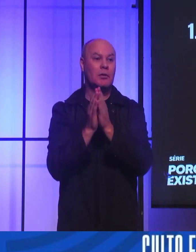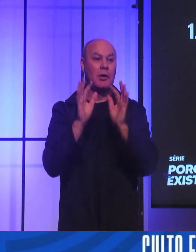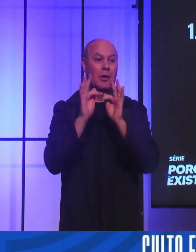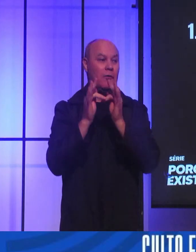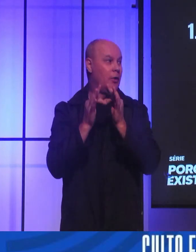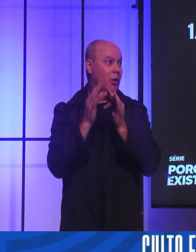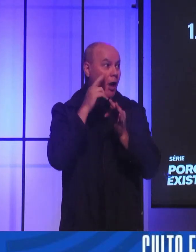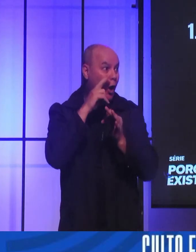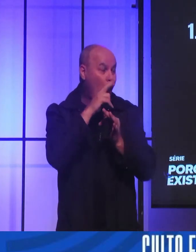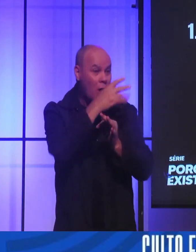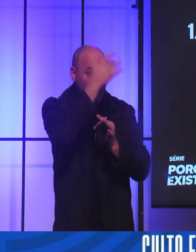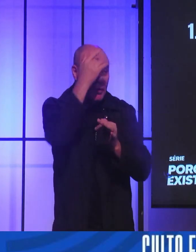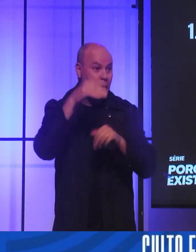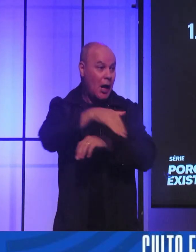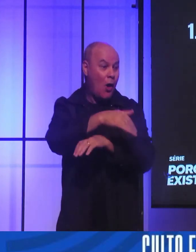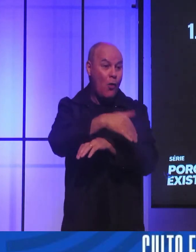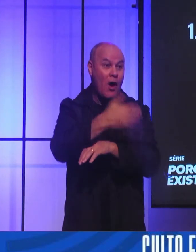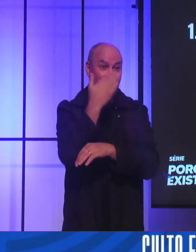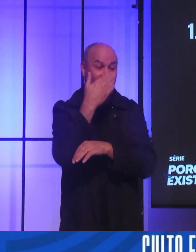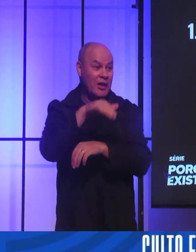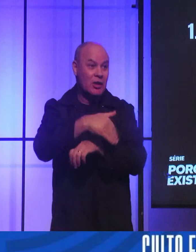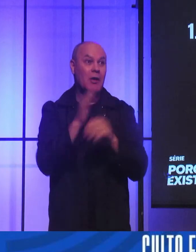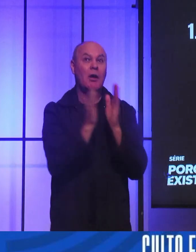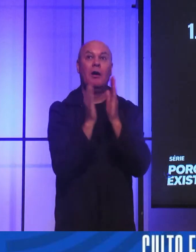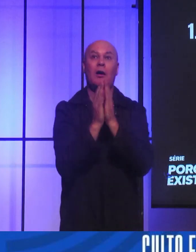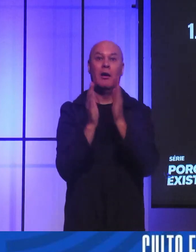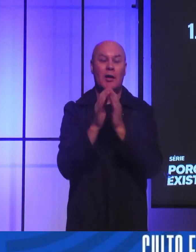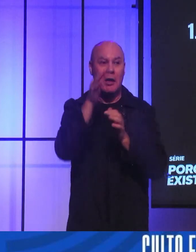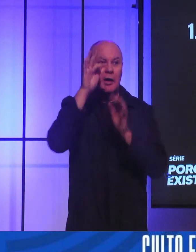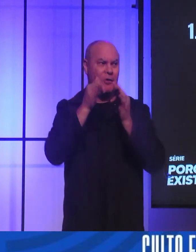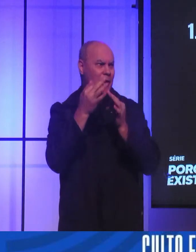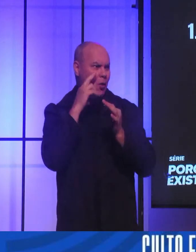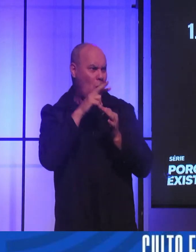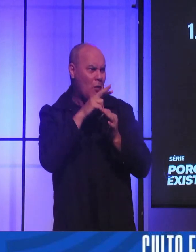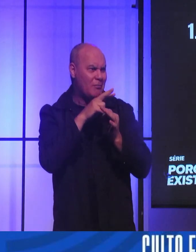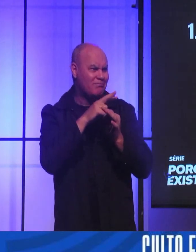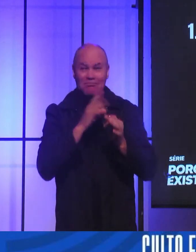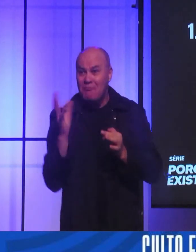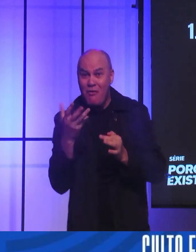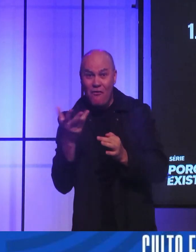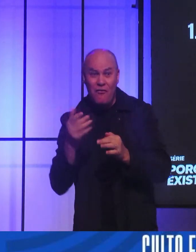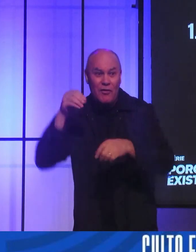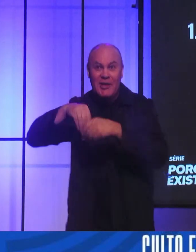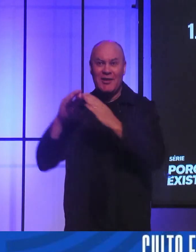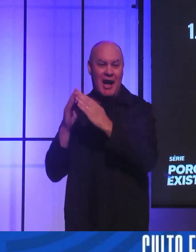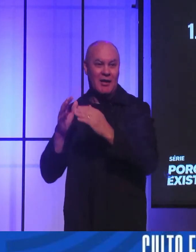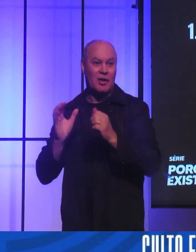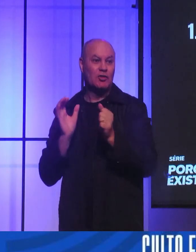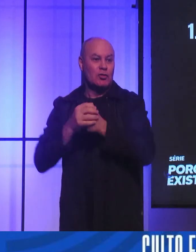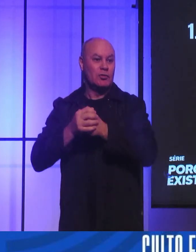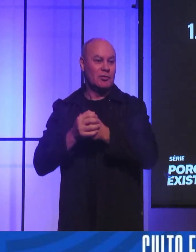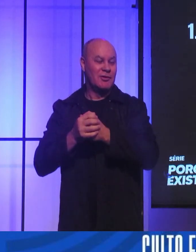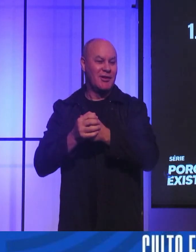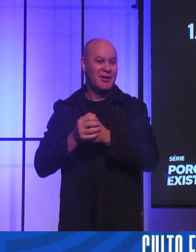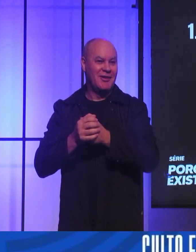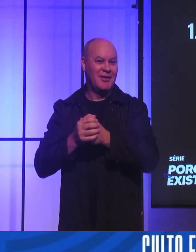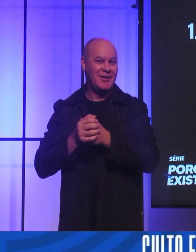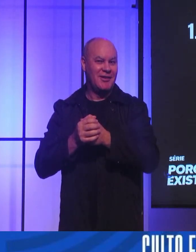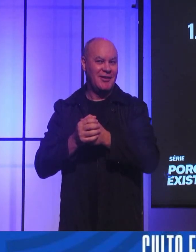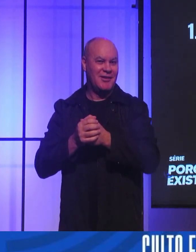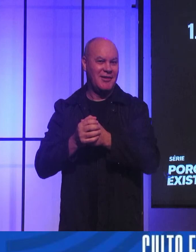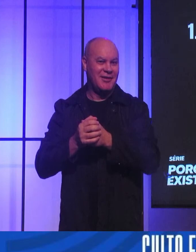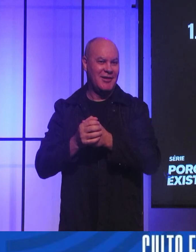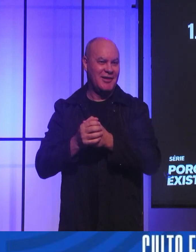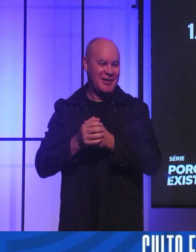tem coisa bem chata é alguém de manhã cedo, principalmente no sábado, no domingo, tirar você da cama. Não tem coisa